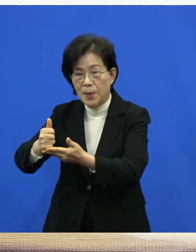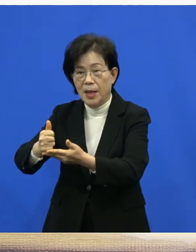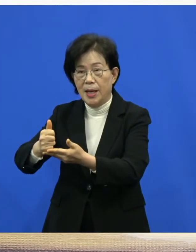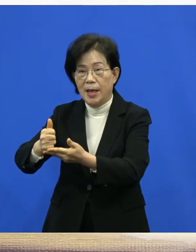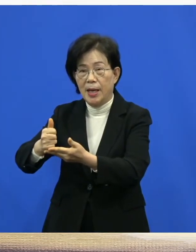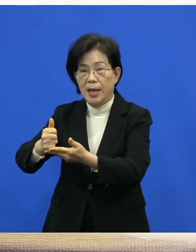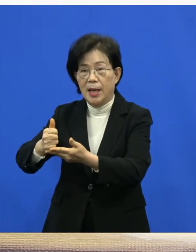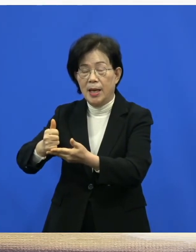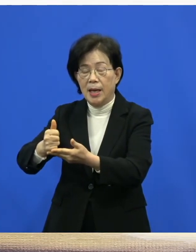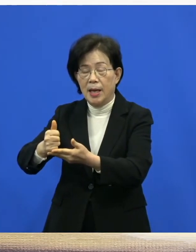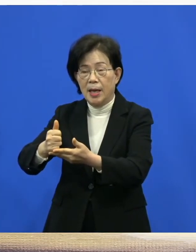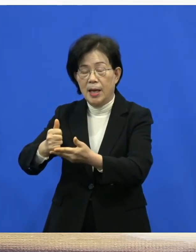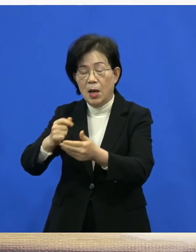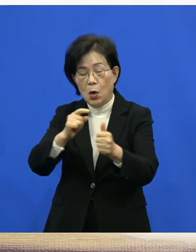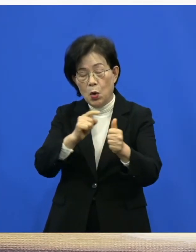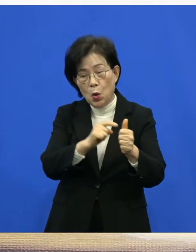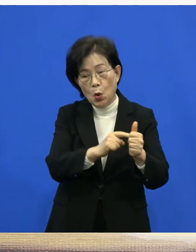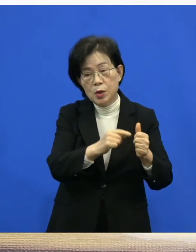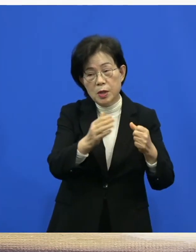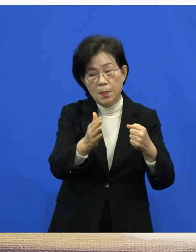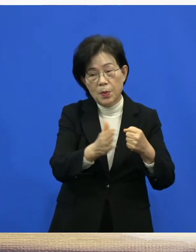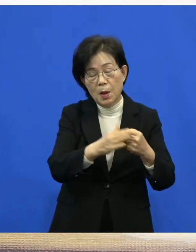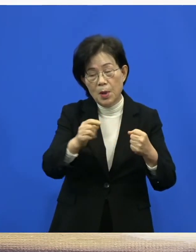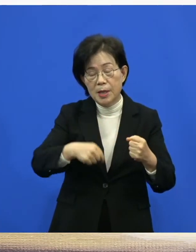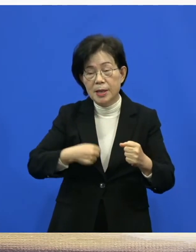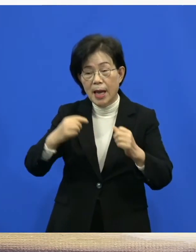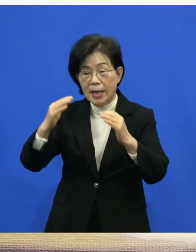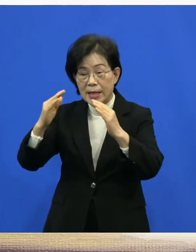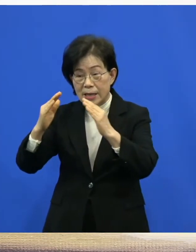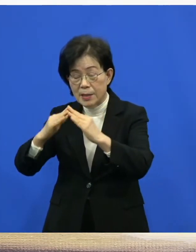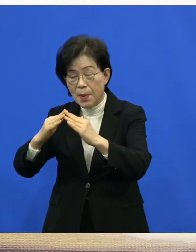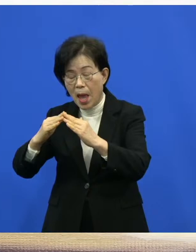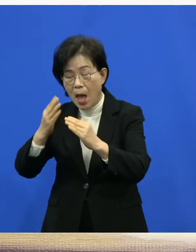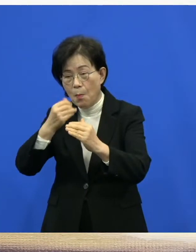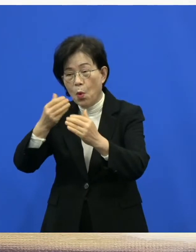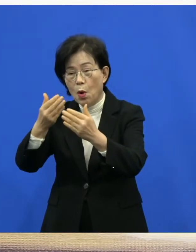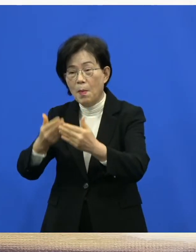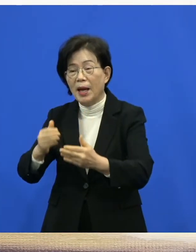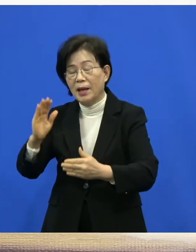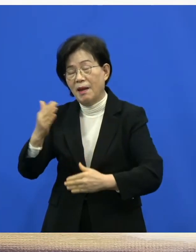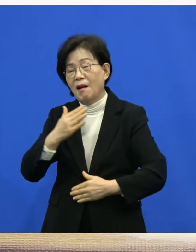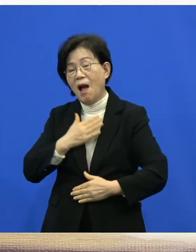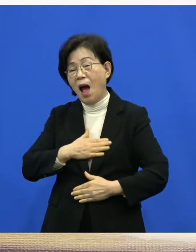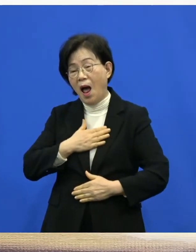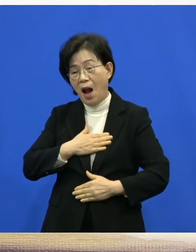이 요셉 때문에 자기 집에 복을 준다는 걸 알았다는 거예요.